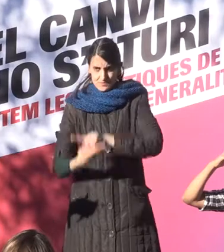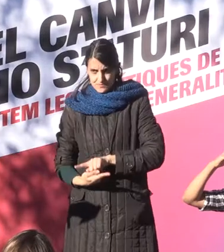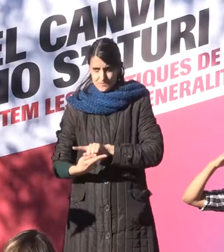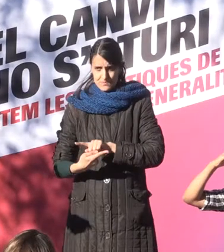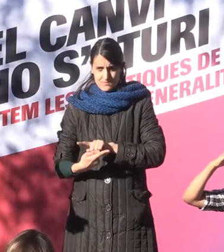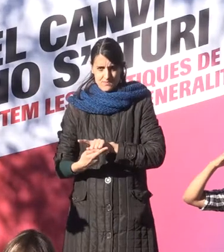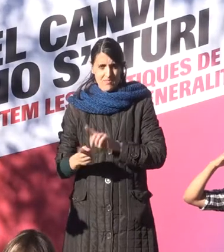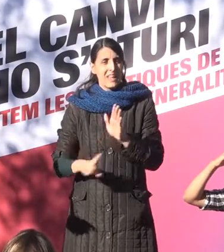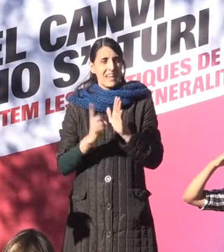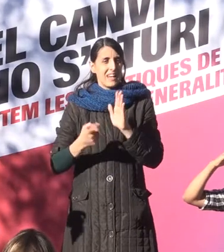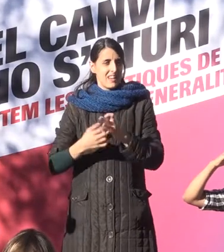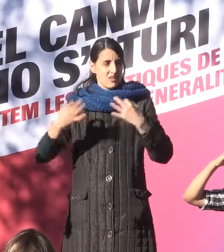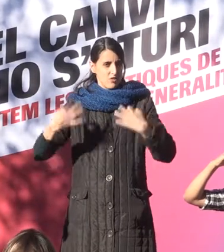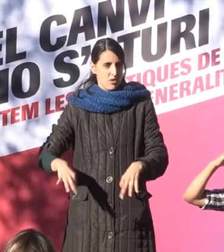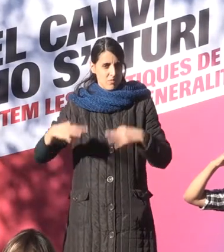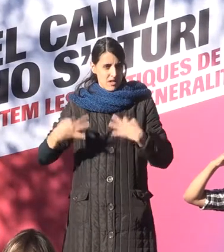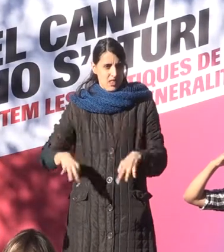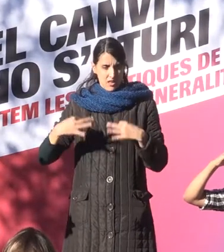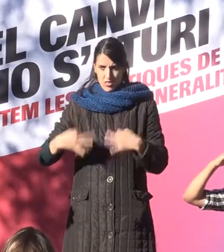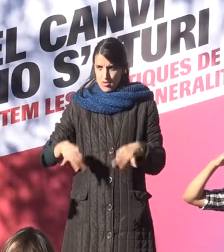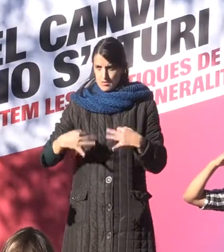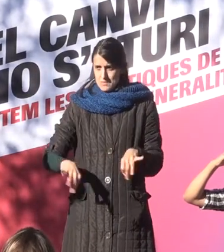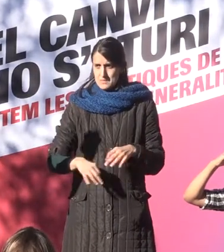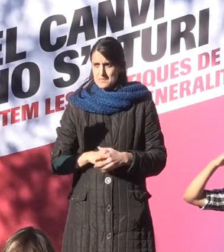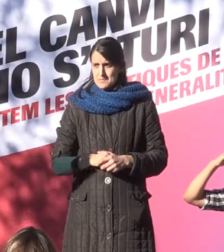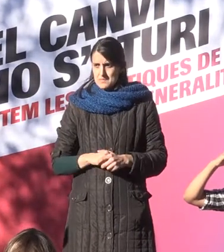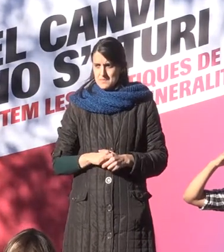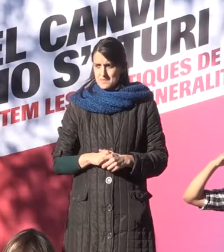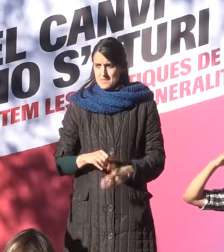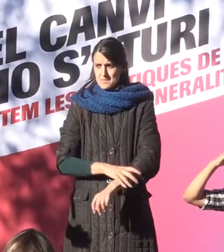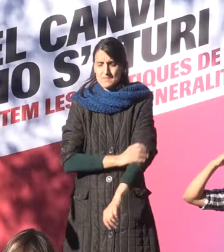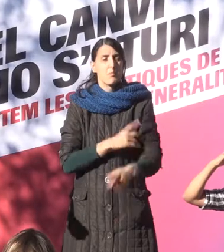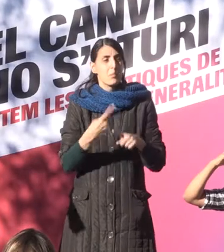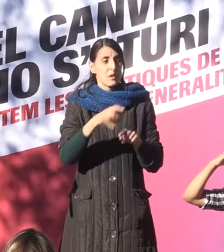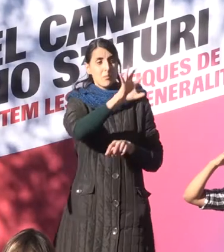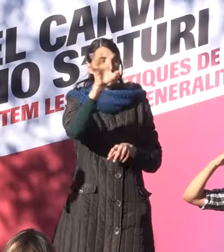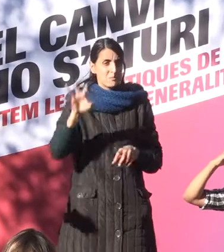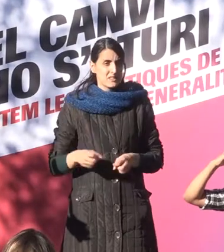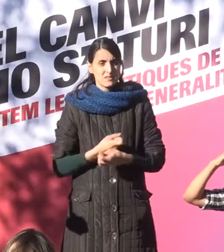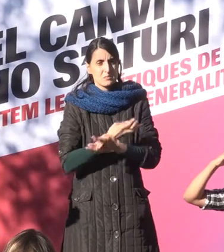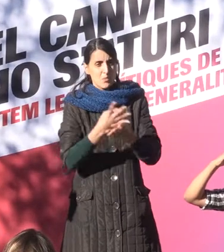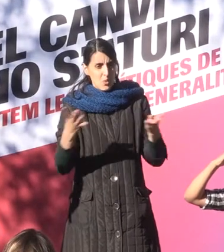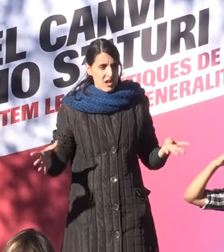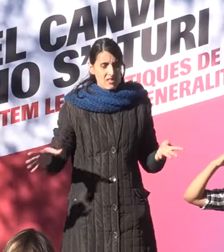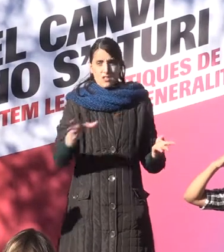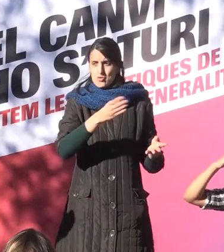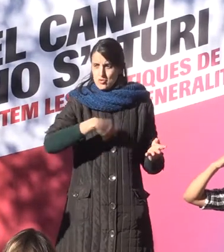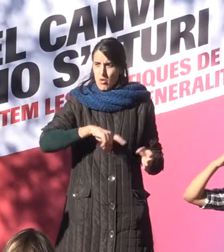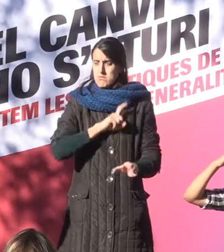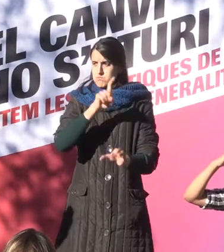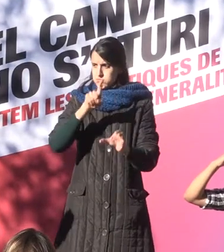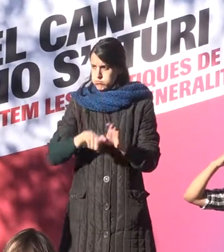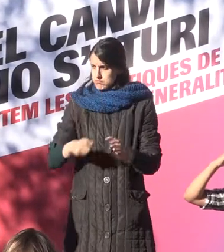la hacia la normalización hacia la normalización de que los países somos plurales todos contribuimos a la construcción